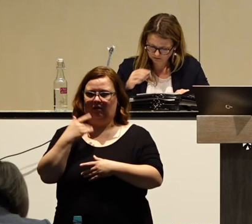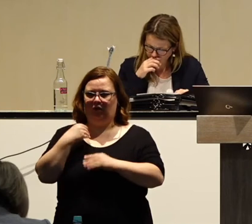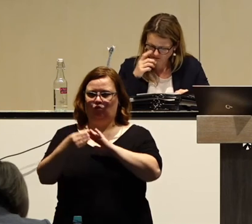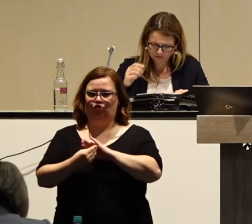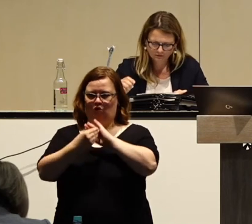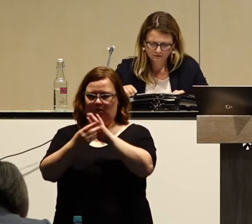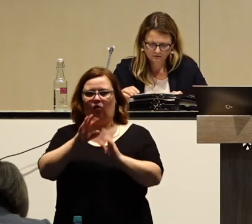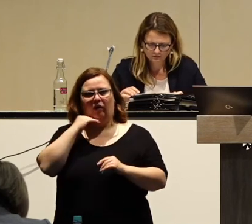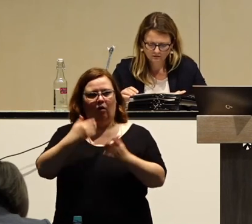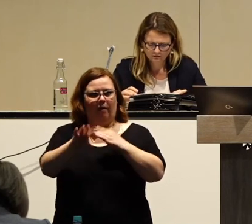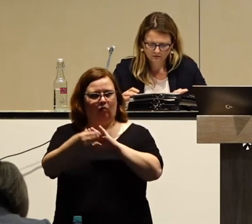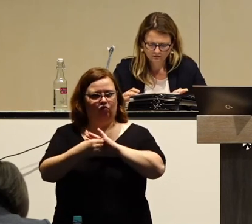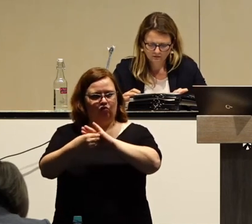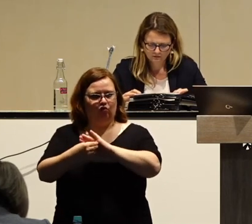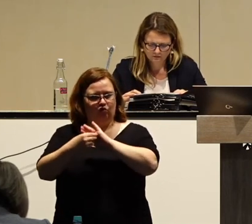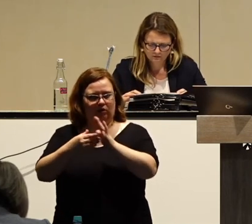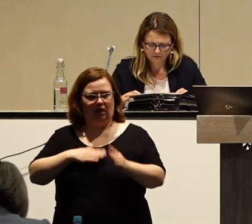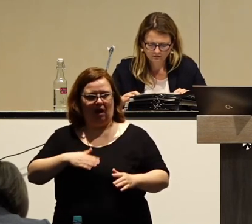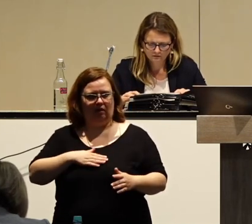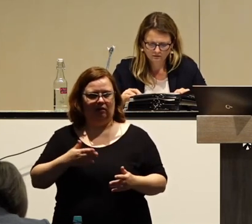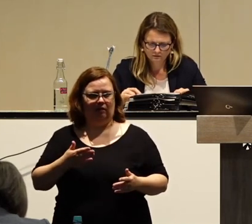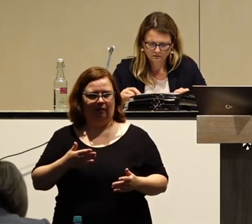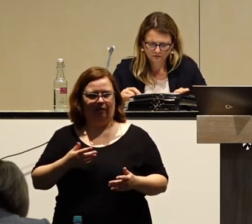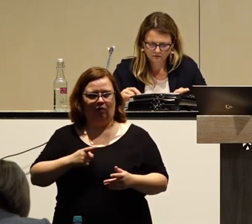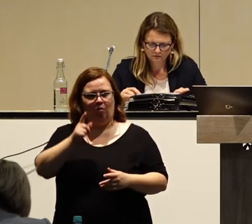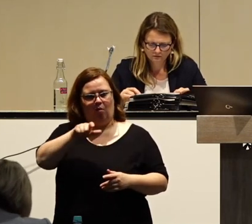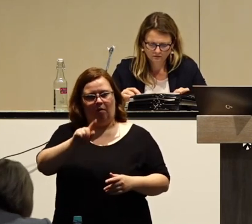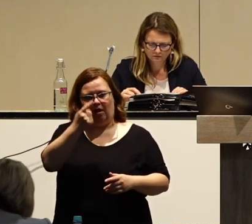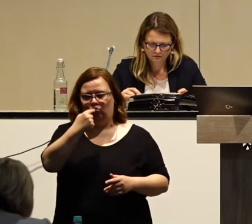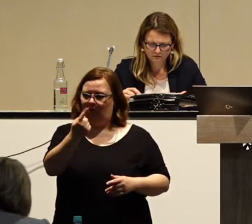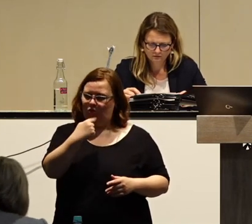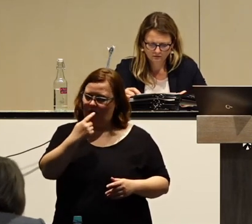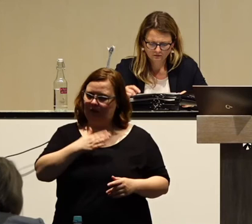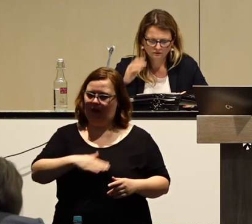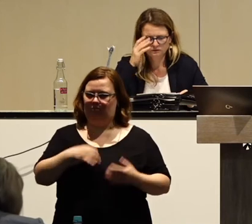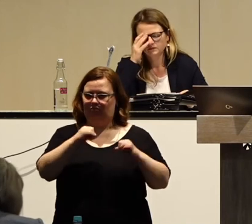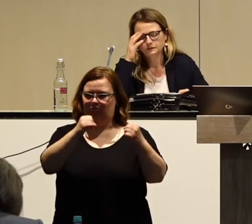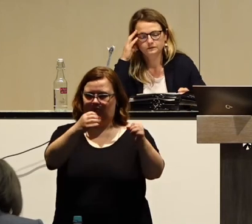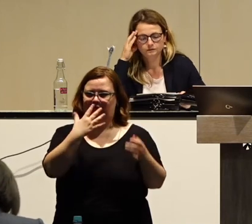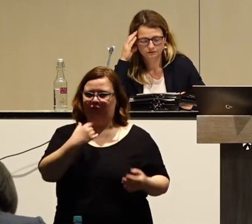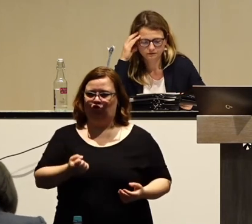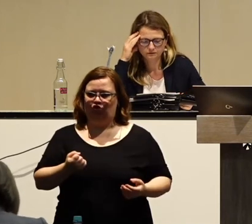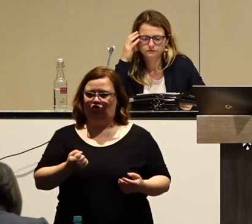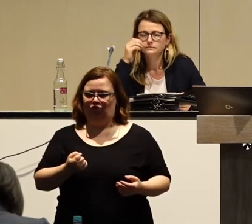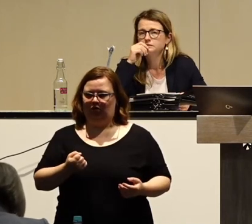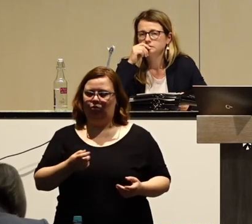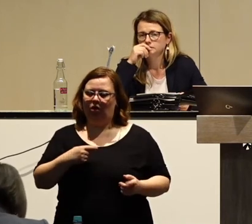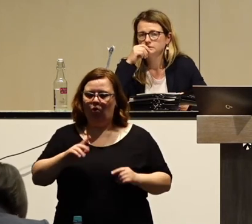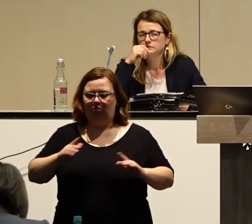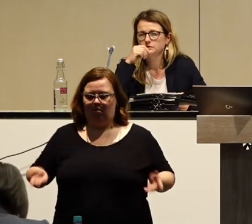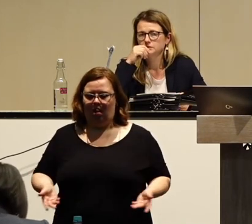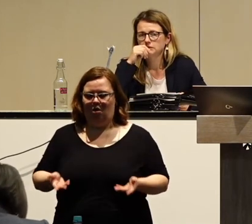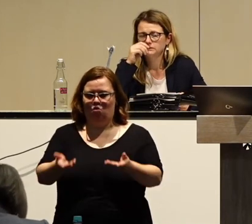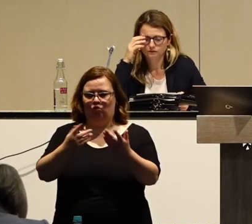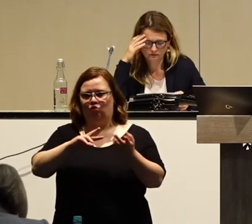da wird es sicherlich noch sehr viel mehr Akteure in der Stadtverwaltung geben. Der Oberbürgermeister hat ja selber schon gesagt, dass ihm daran gelegen ist, die das jetzt auch voranbringen